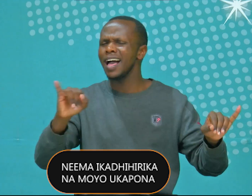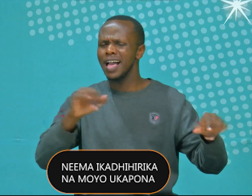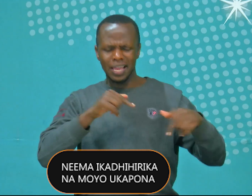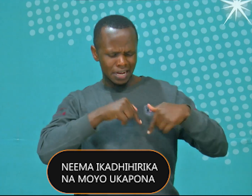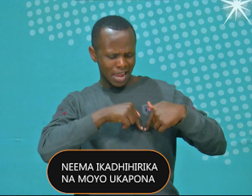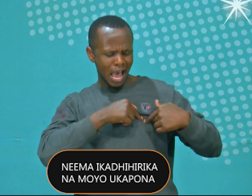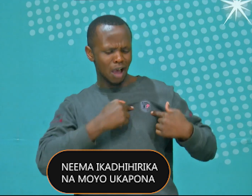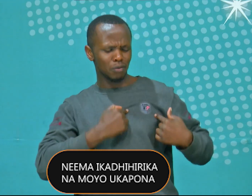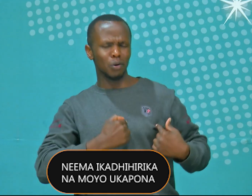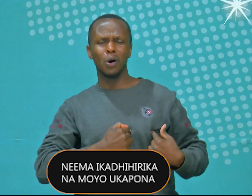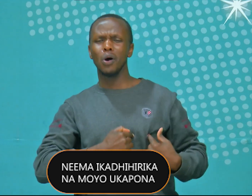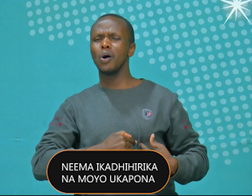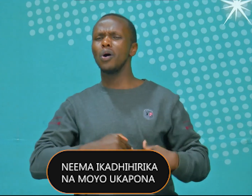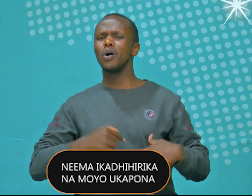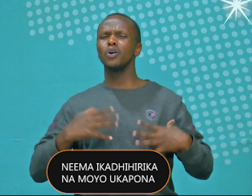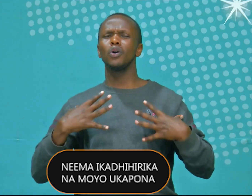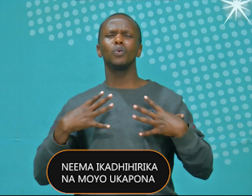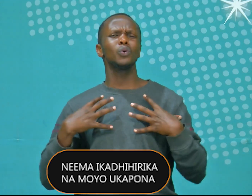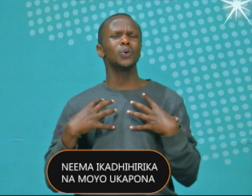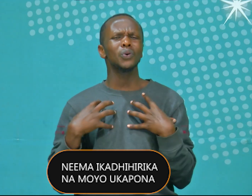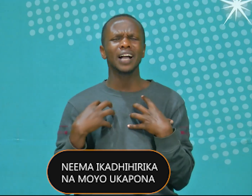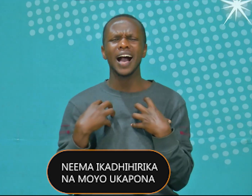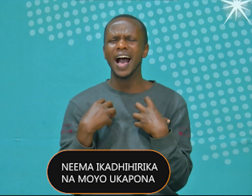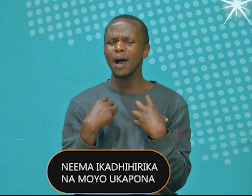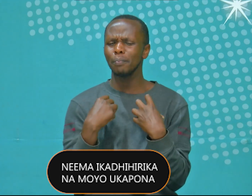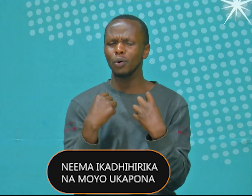ikadhihirika na moyo